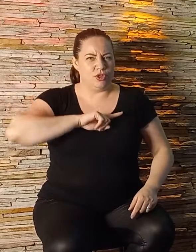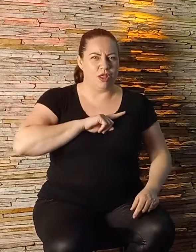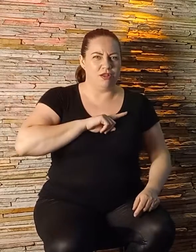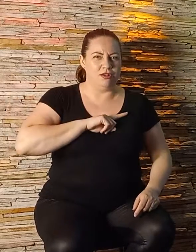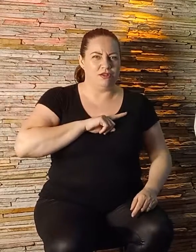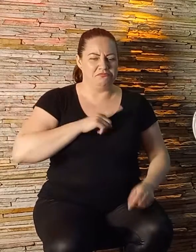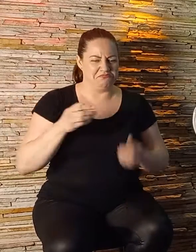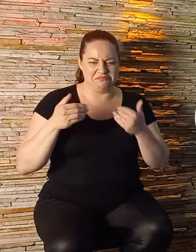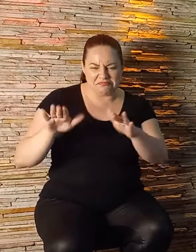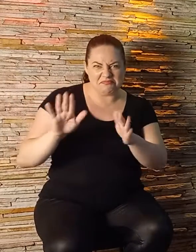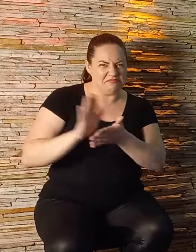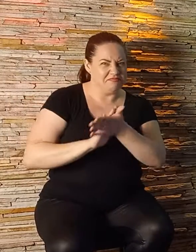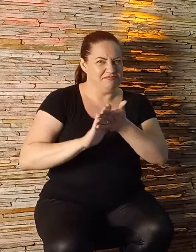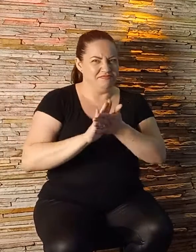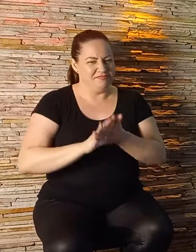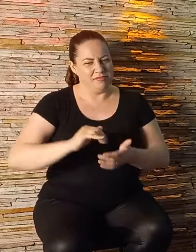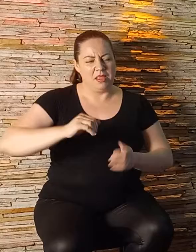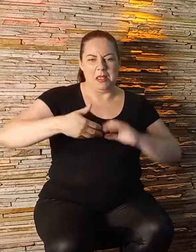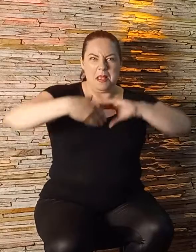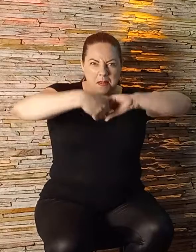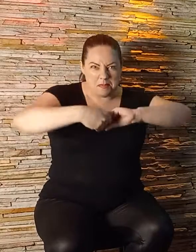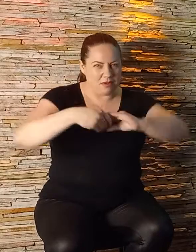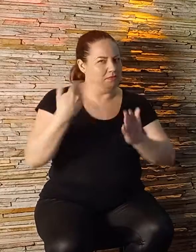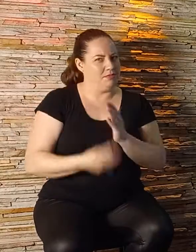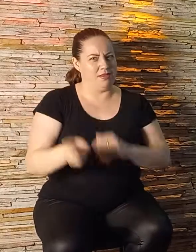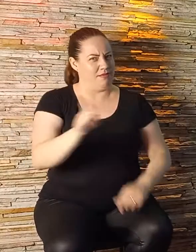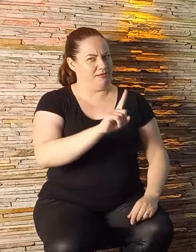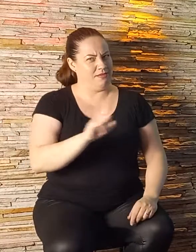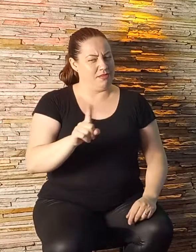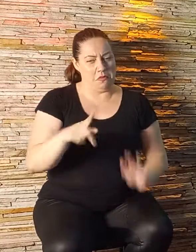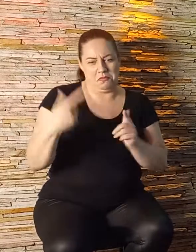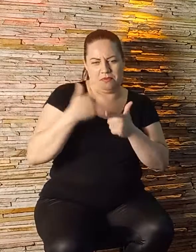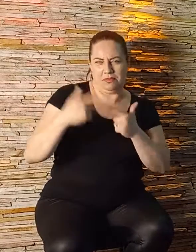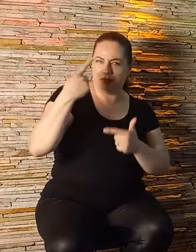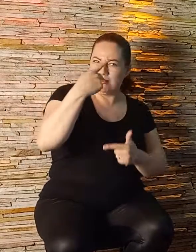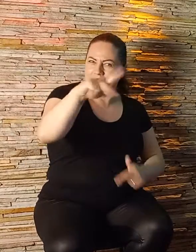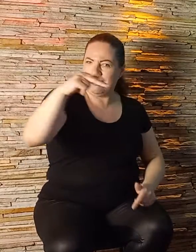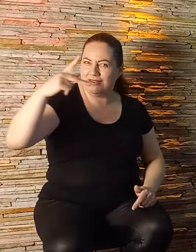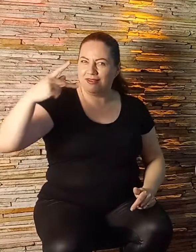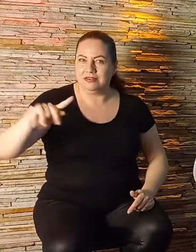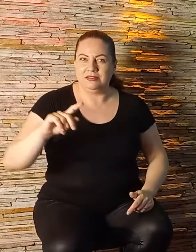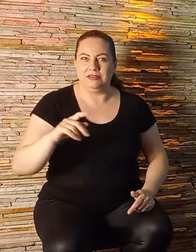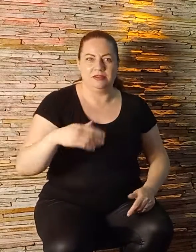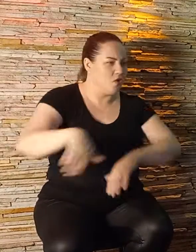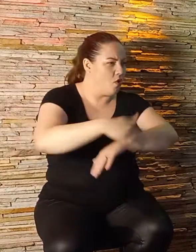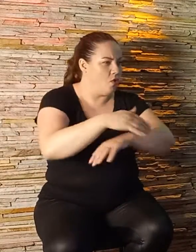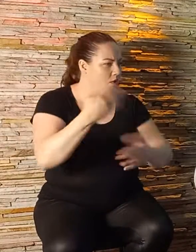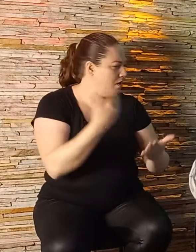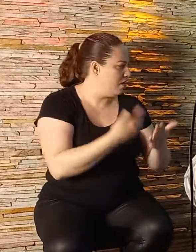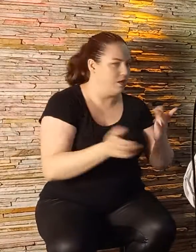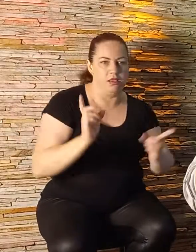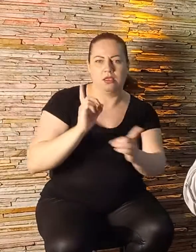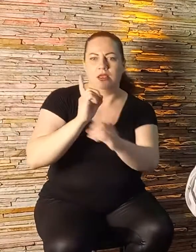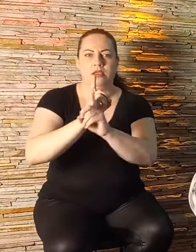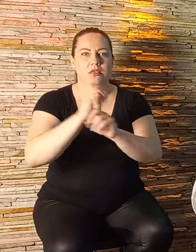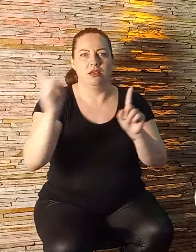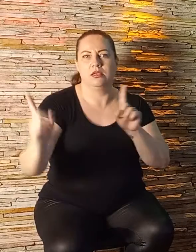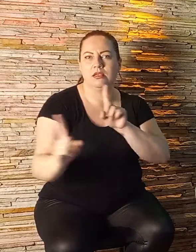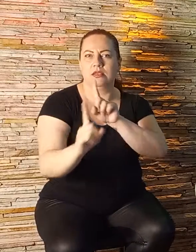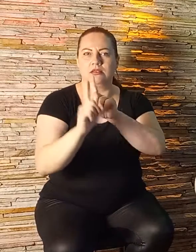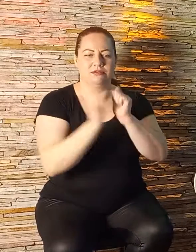não deixa para lá no papel de uma pode exigir é vital na terça tem que perdeu na rua se achou na rua com você